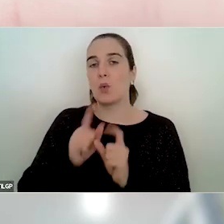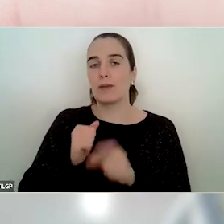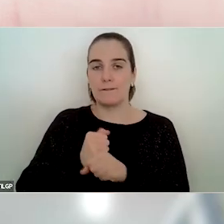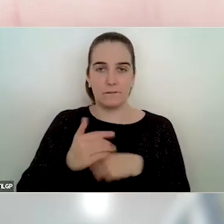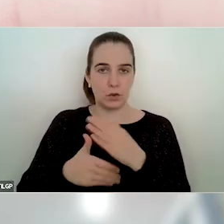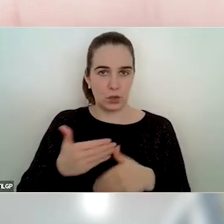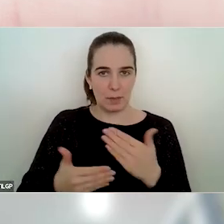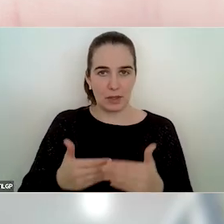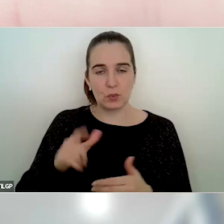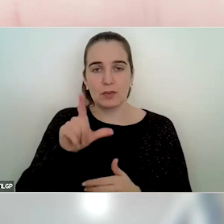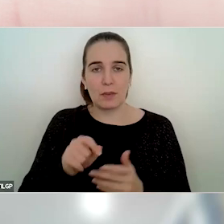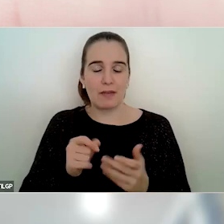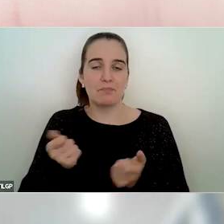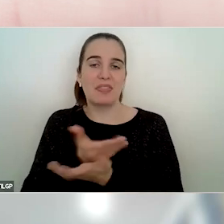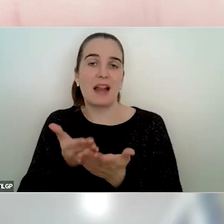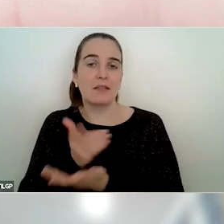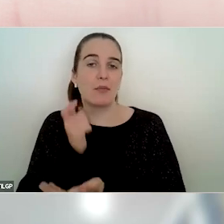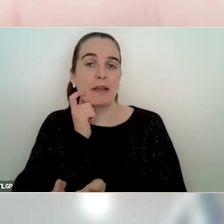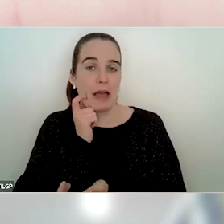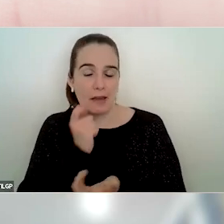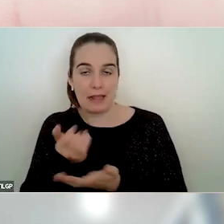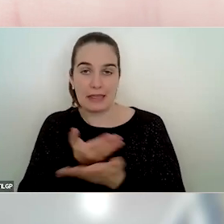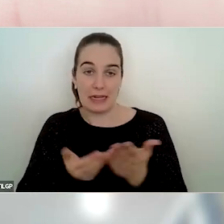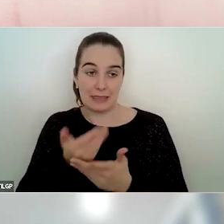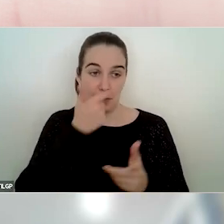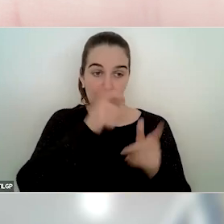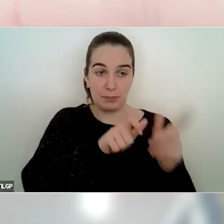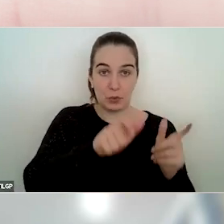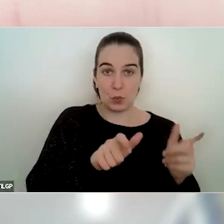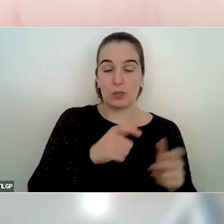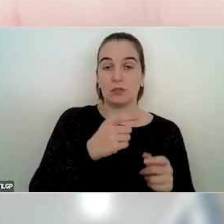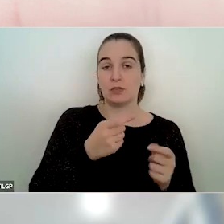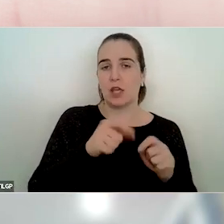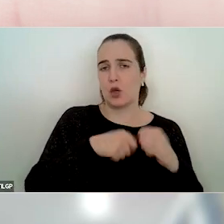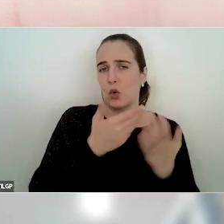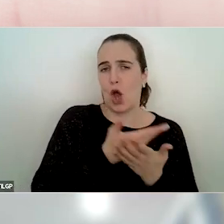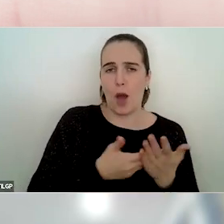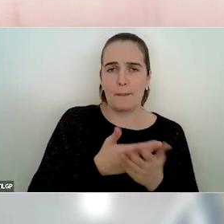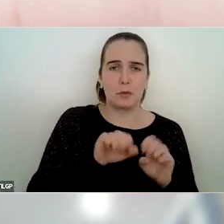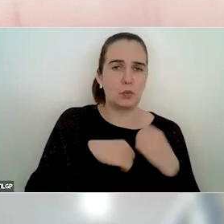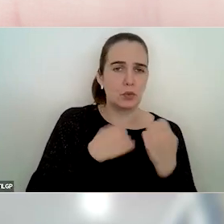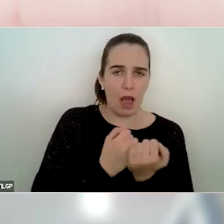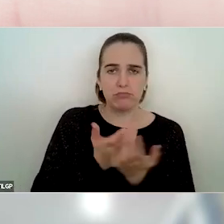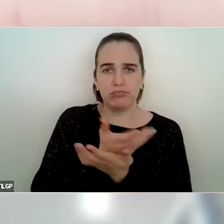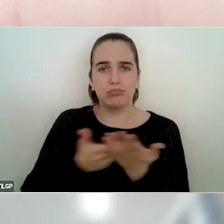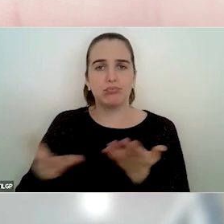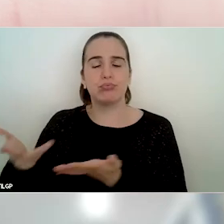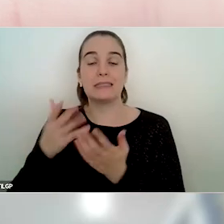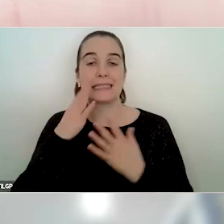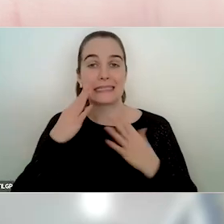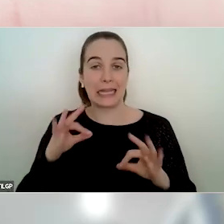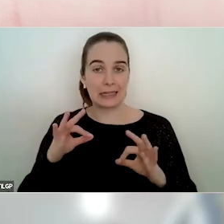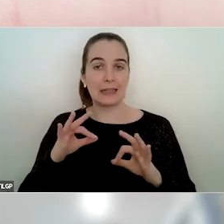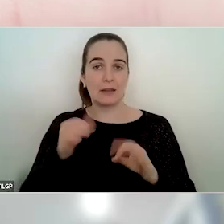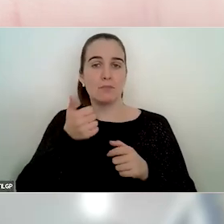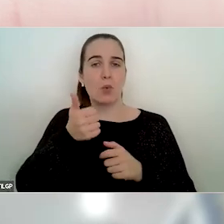e a interação entre os agentes económicos e sociais, de forma a conseguirmos a tal